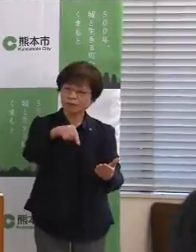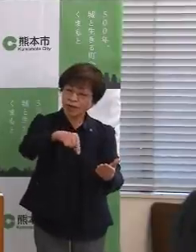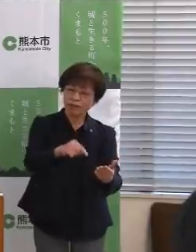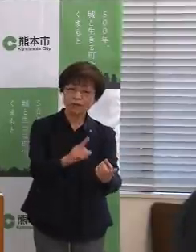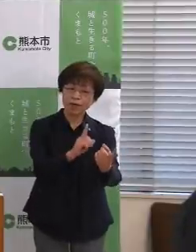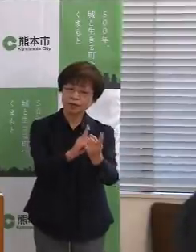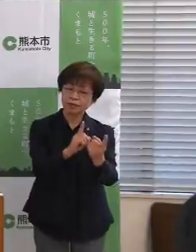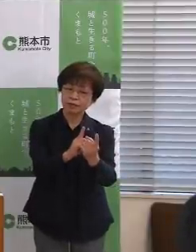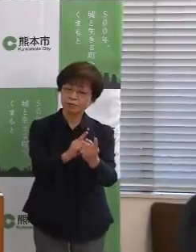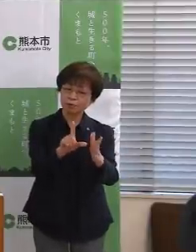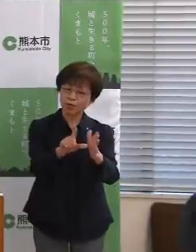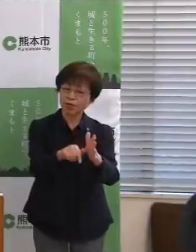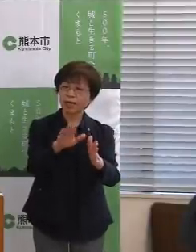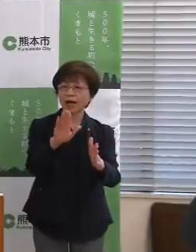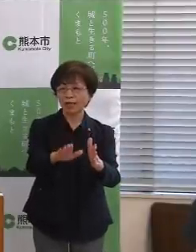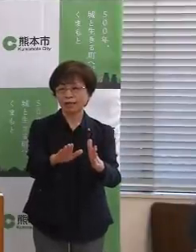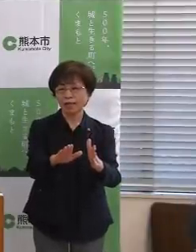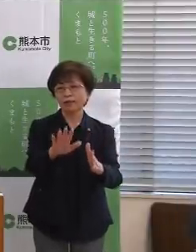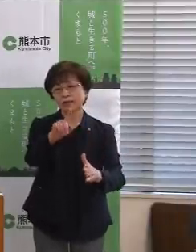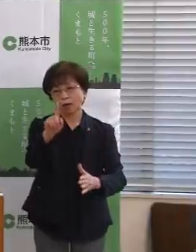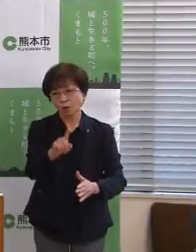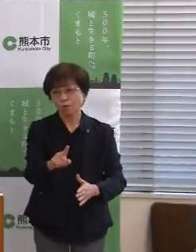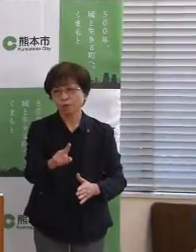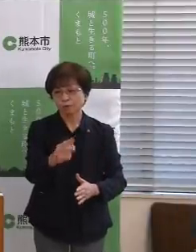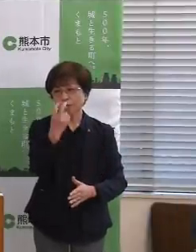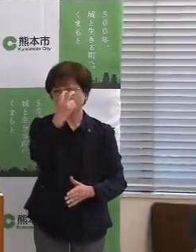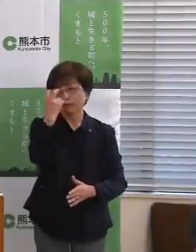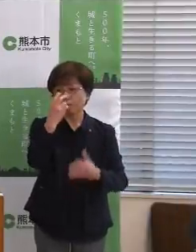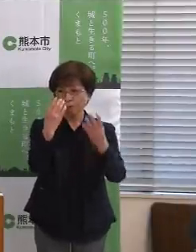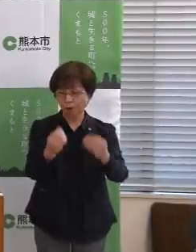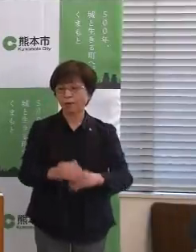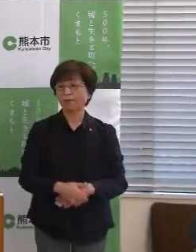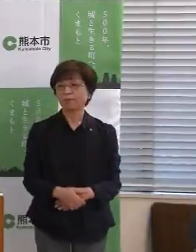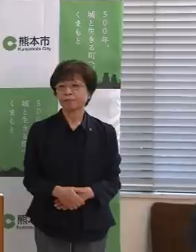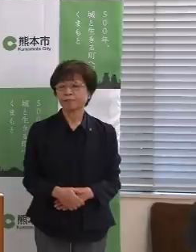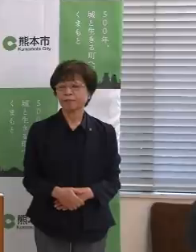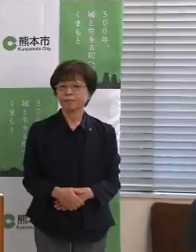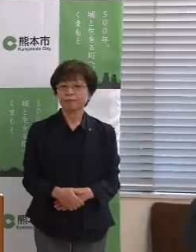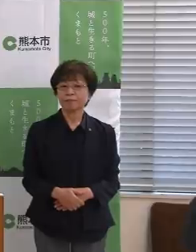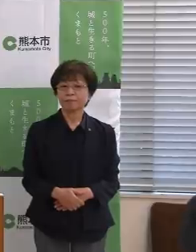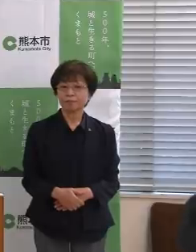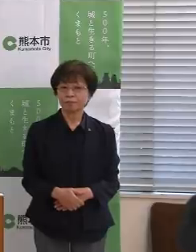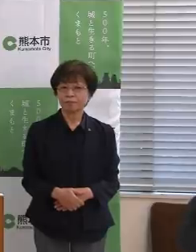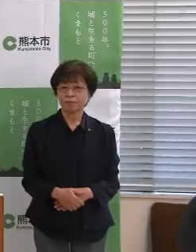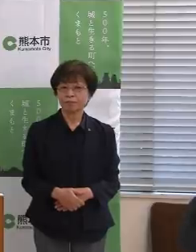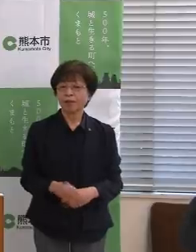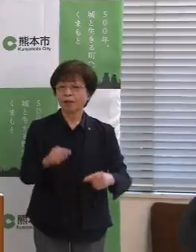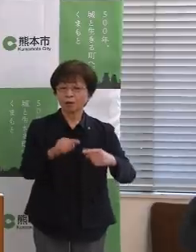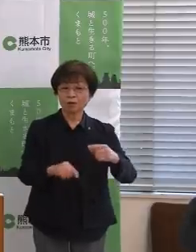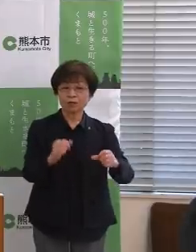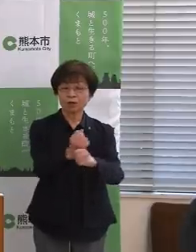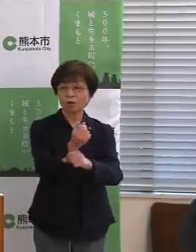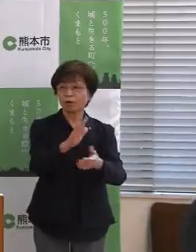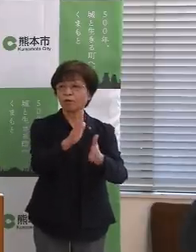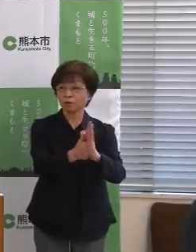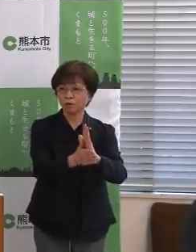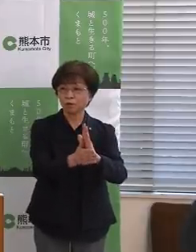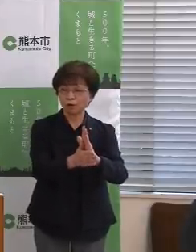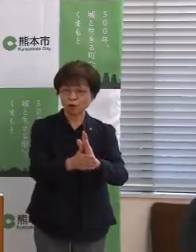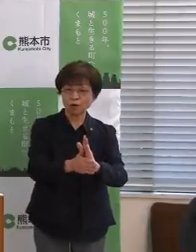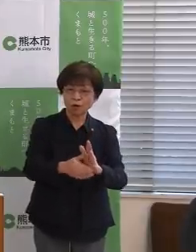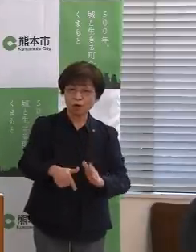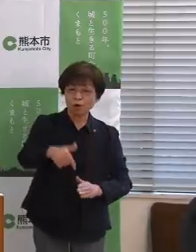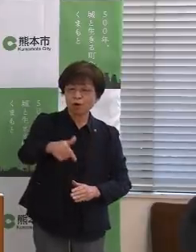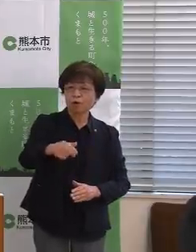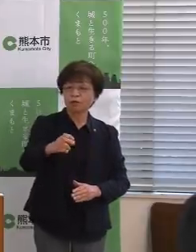ということがその後の調査で確認をされております。それで厚労省のクラスター対